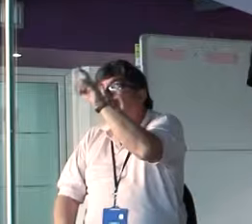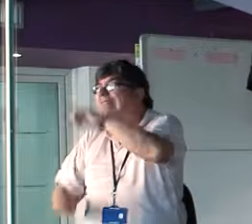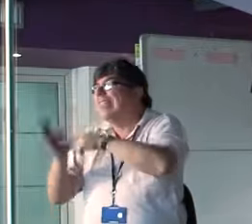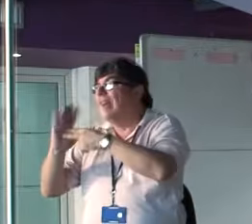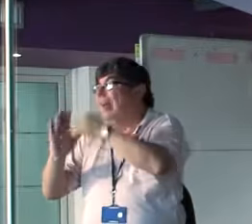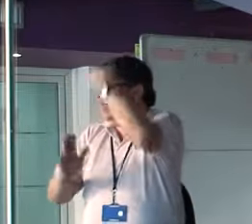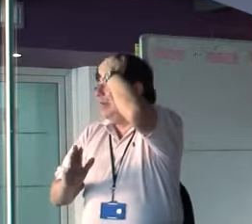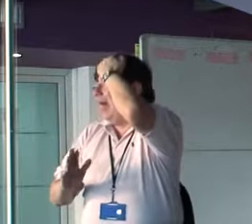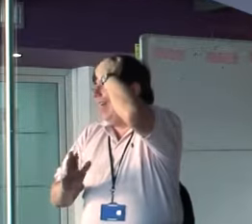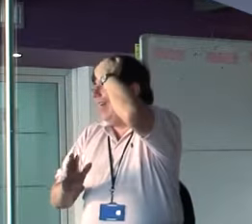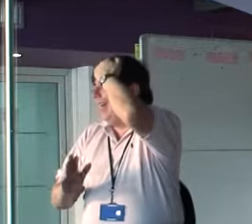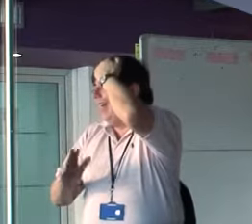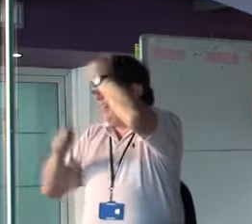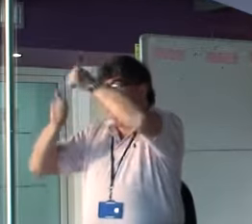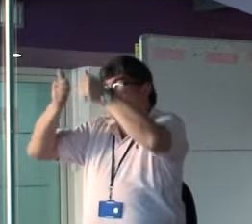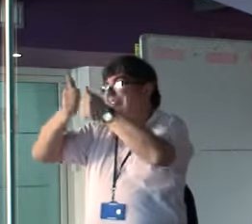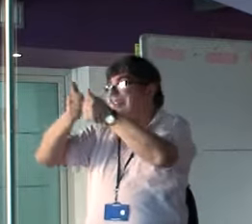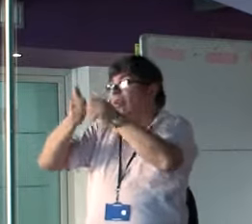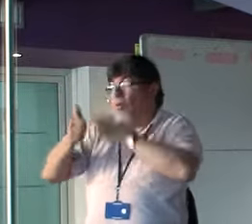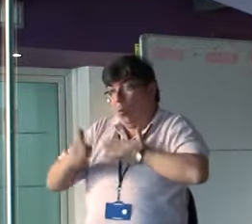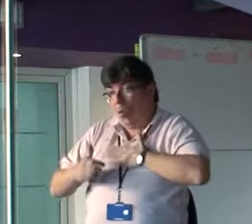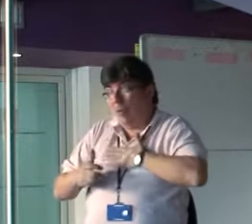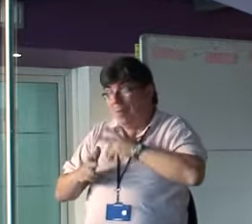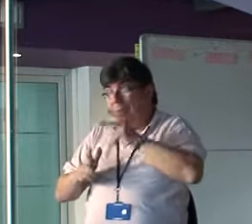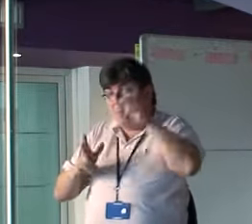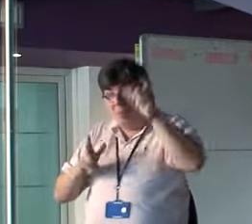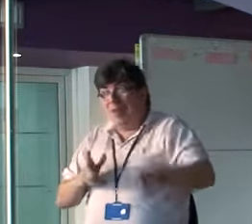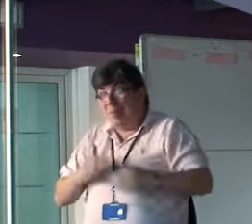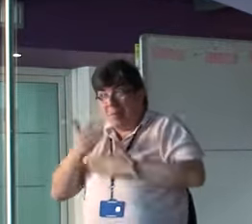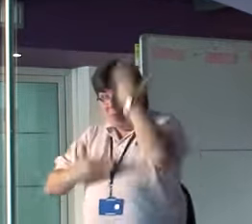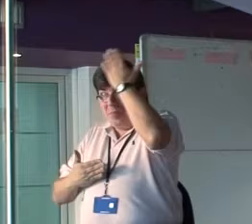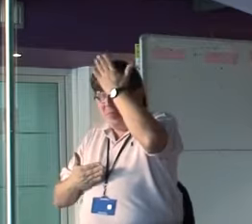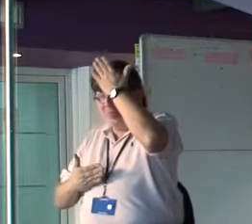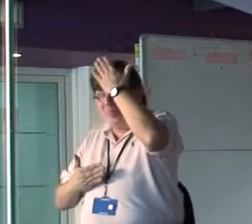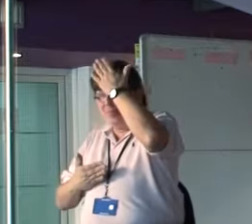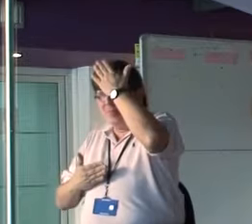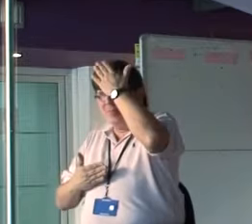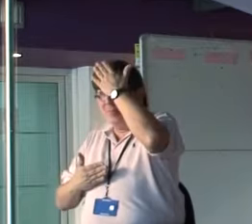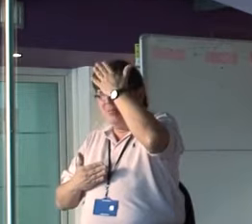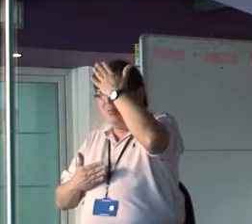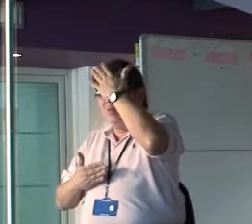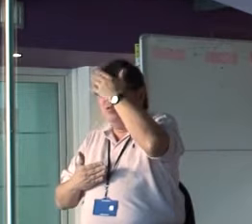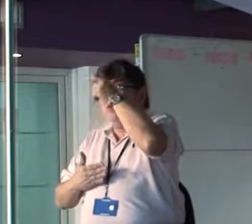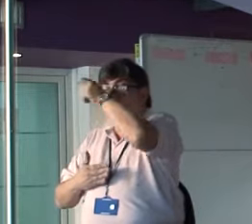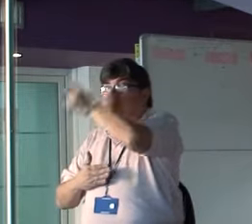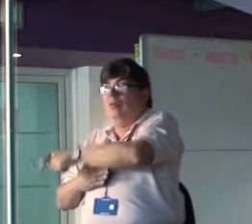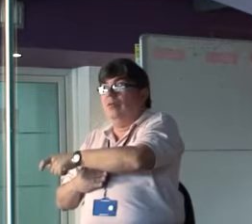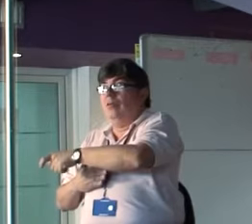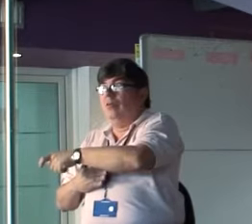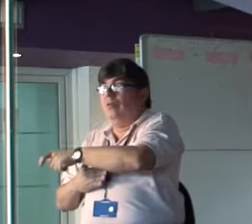Es decir que nuestro personaje inicial es